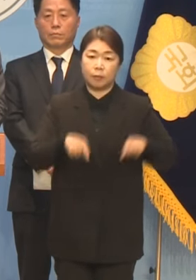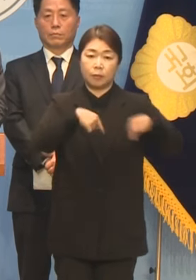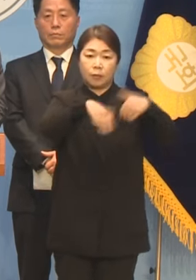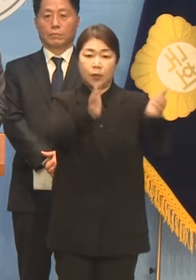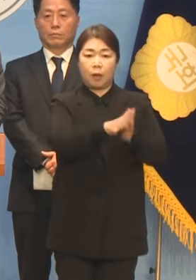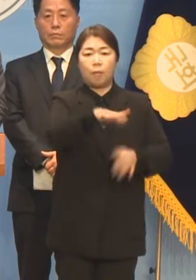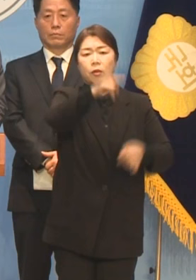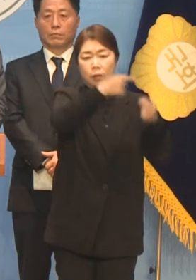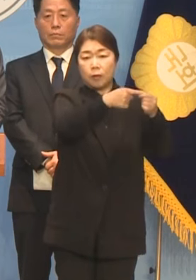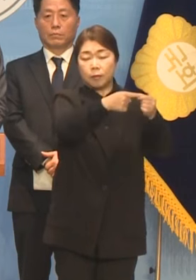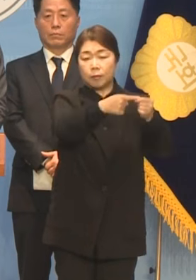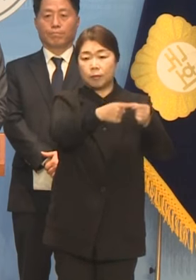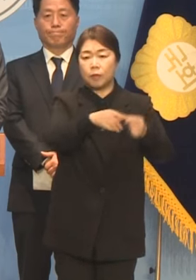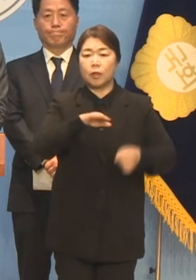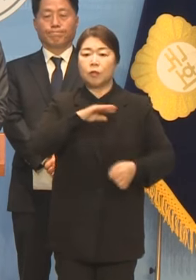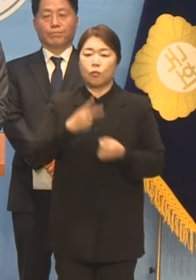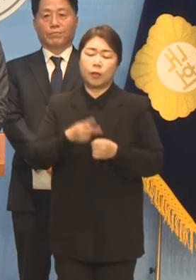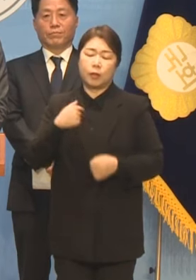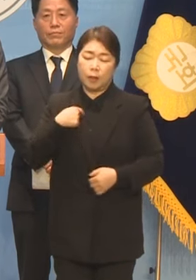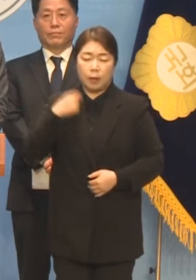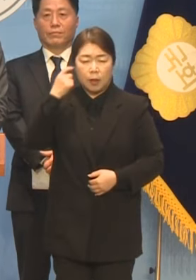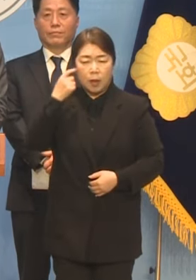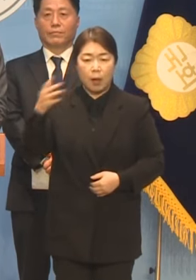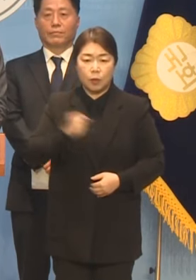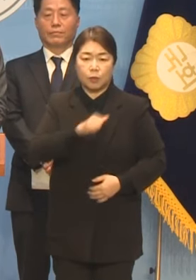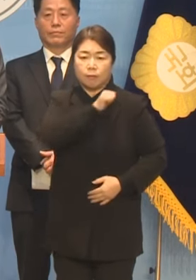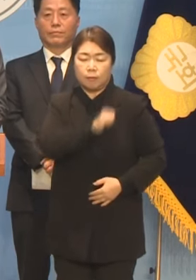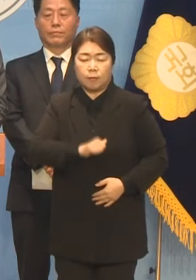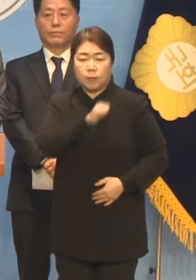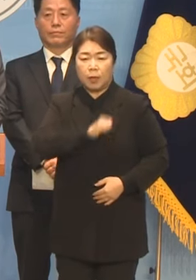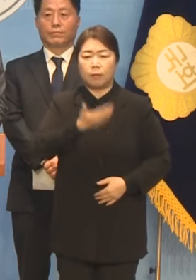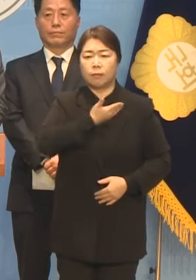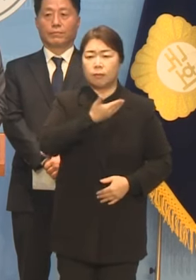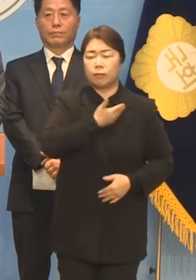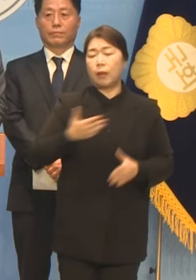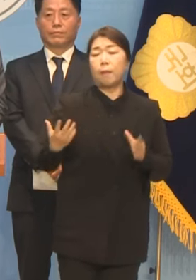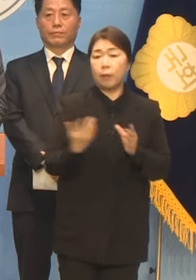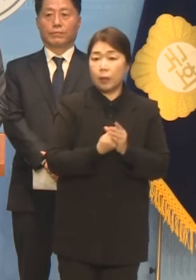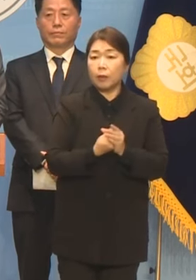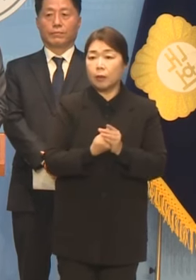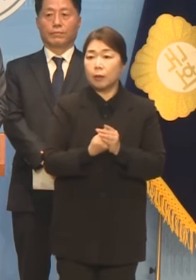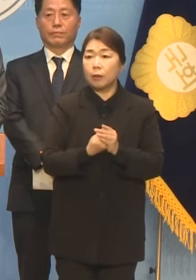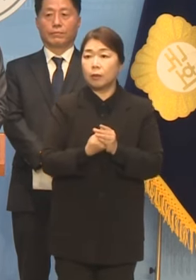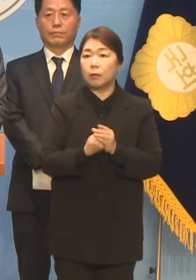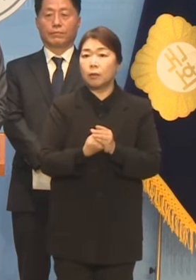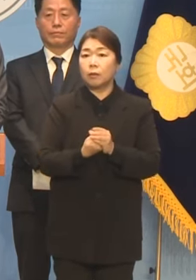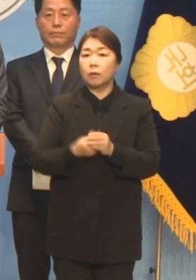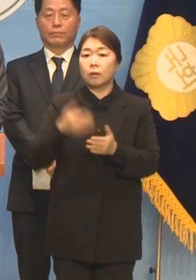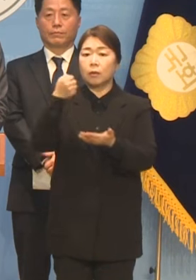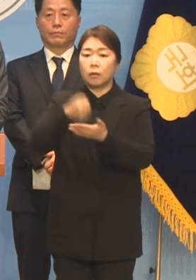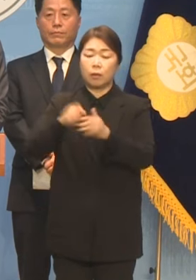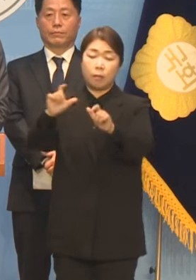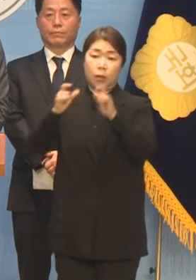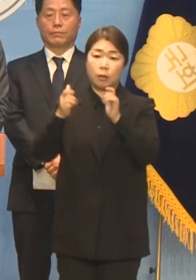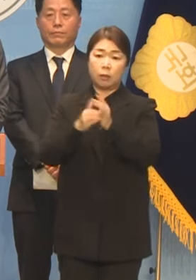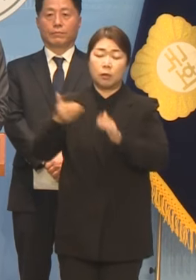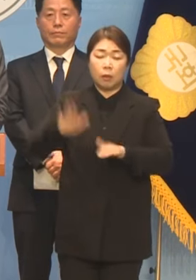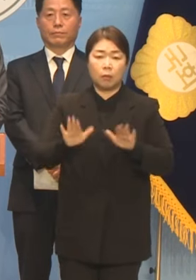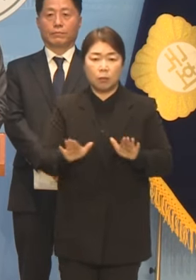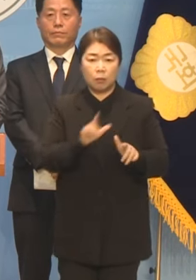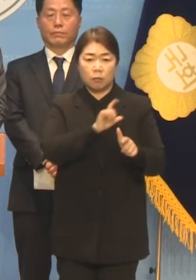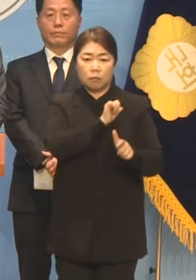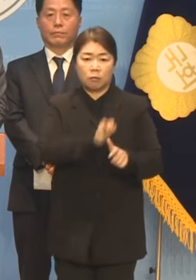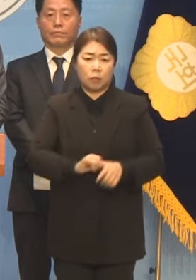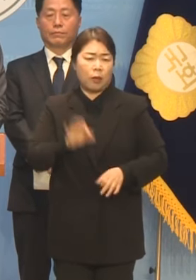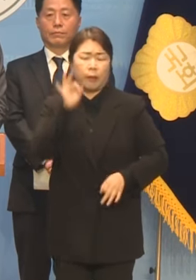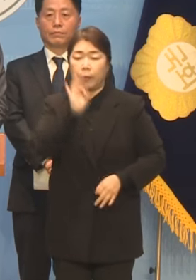정신으로 인내하고 참으면서 희생하면서 당의 결정에 따라왔습니다 그러나 이번에는 도저히 과할